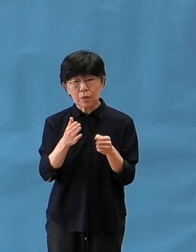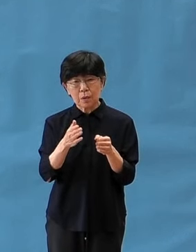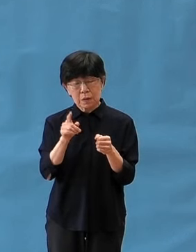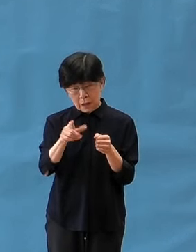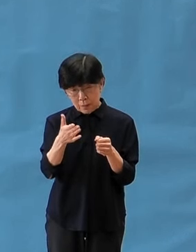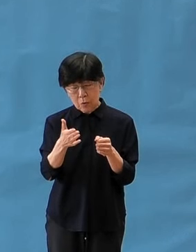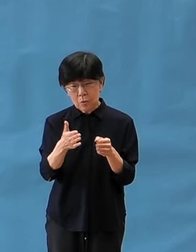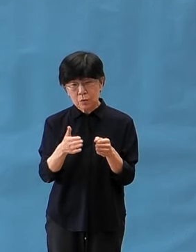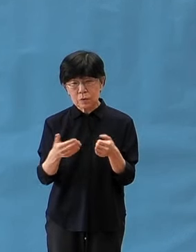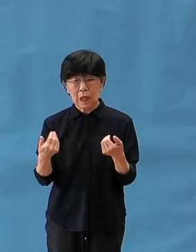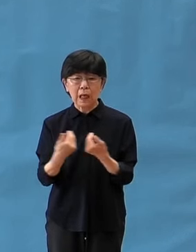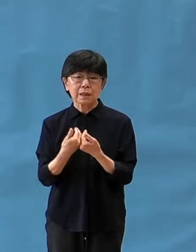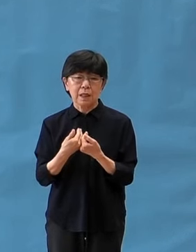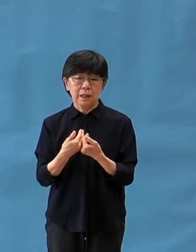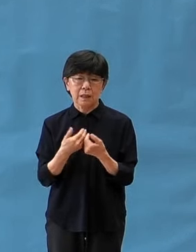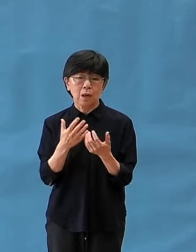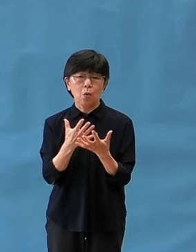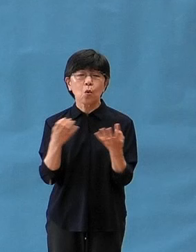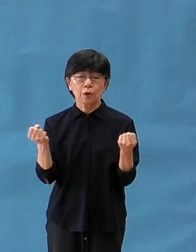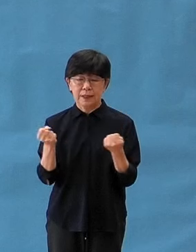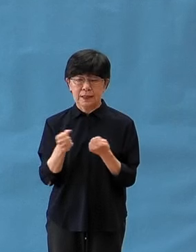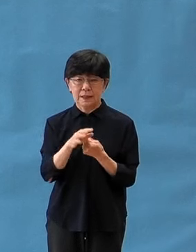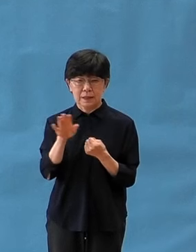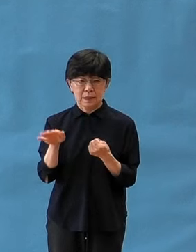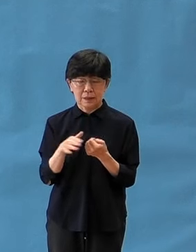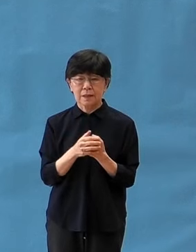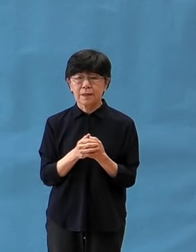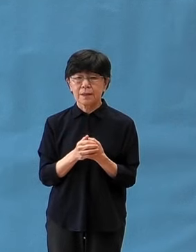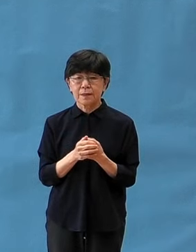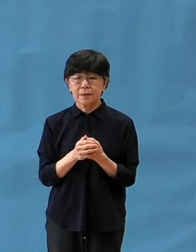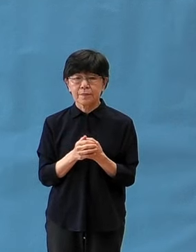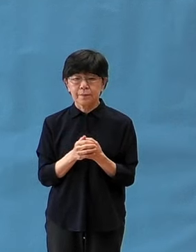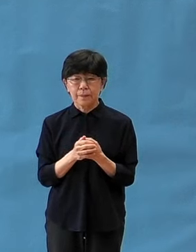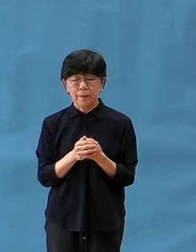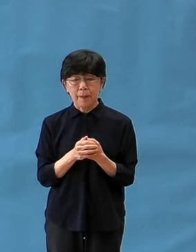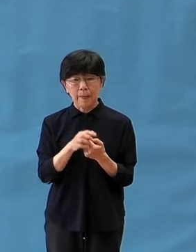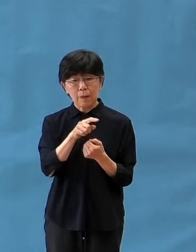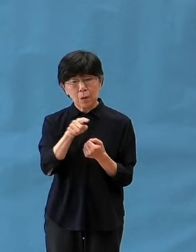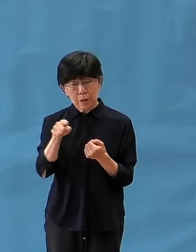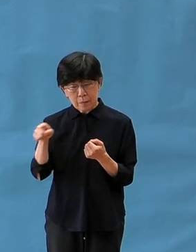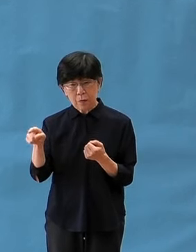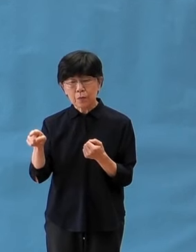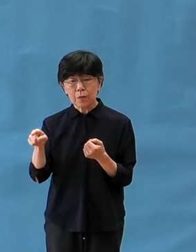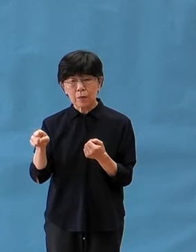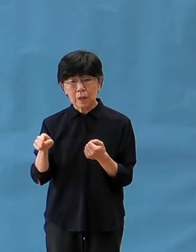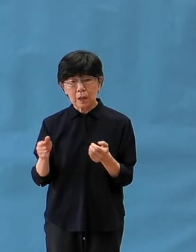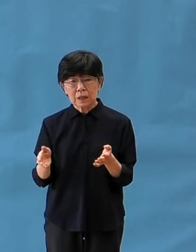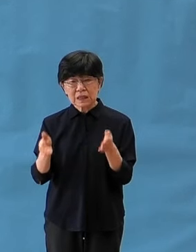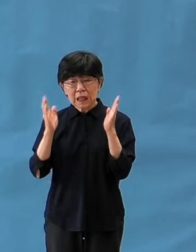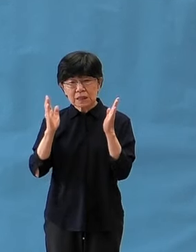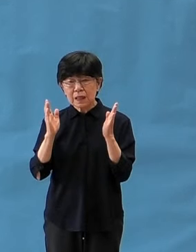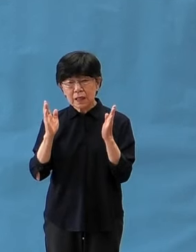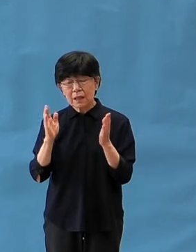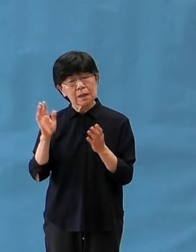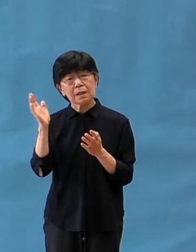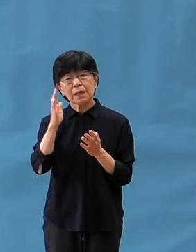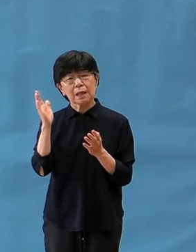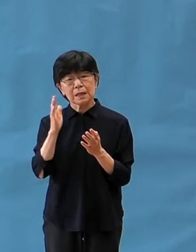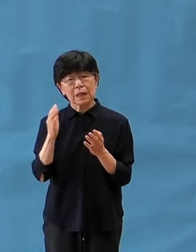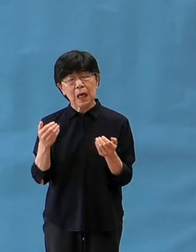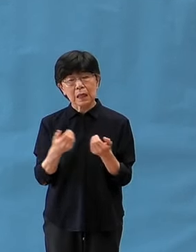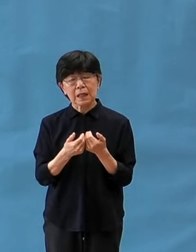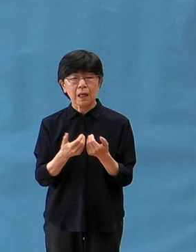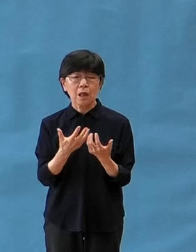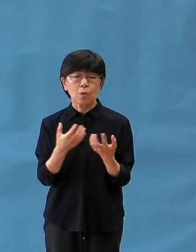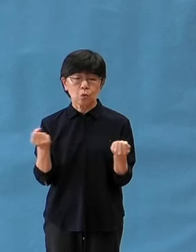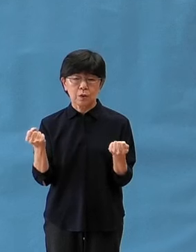です、世論調査全部ね、どれ見たって賛成の方が多いってないわけです。こ